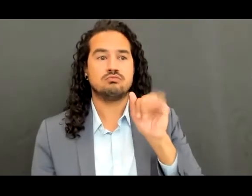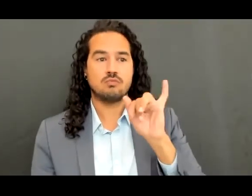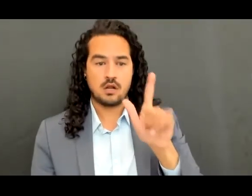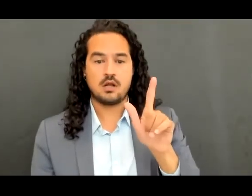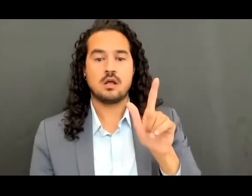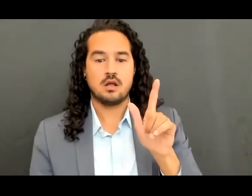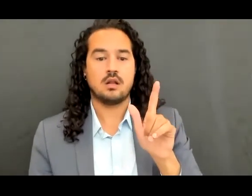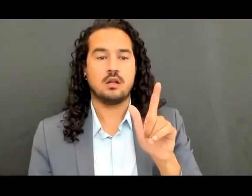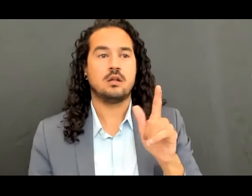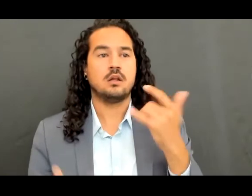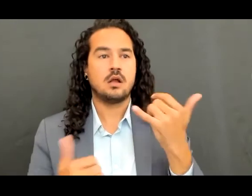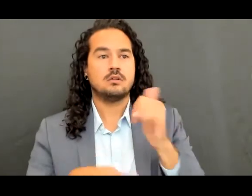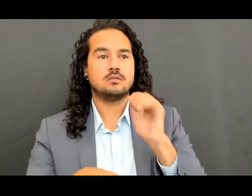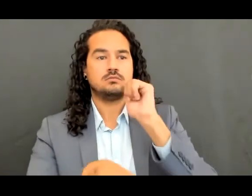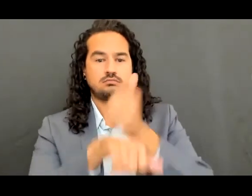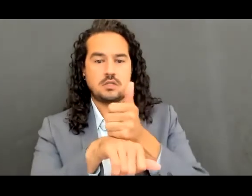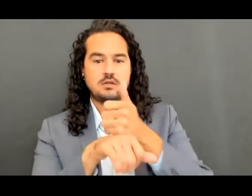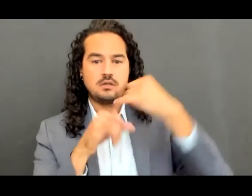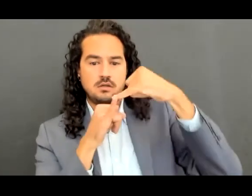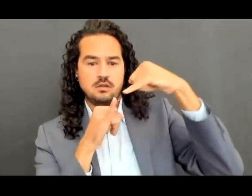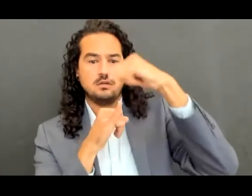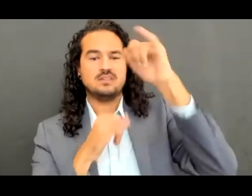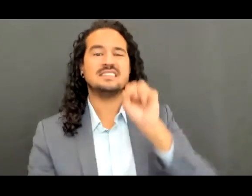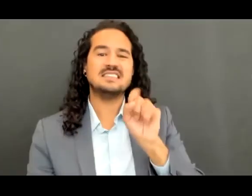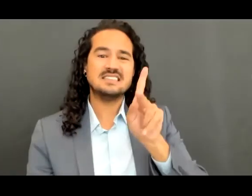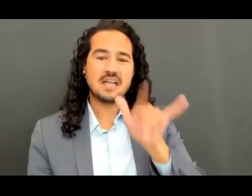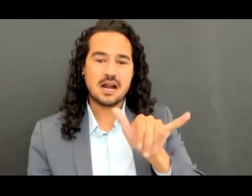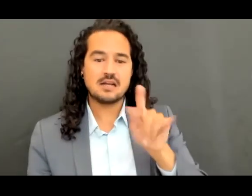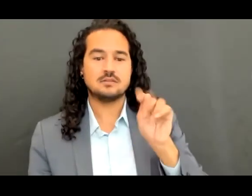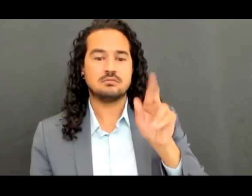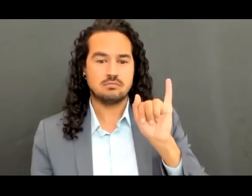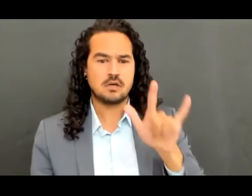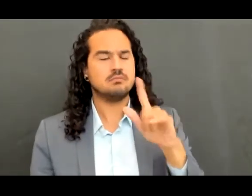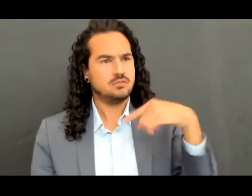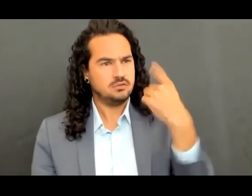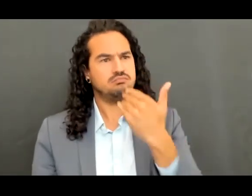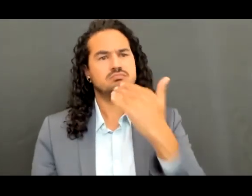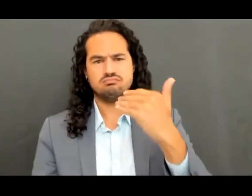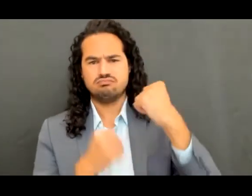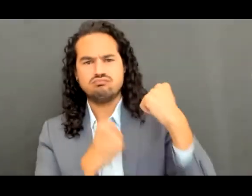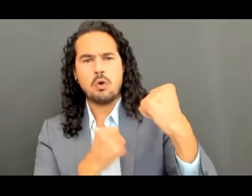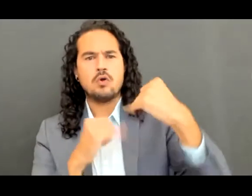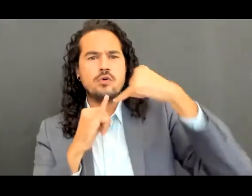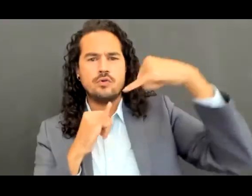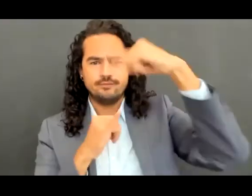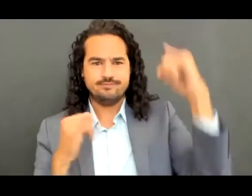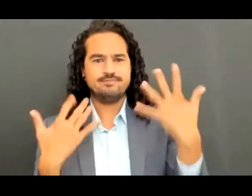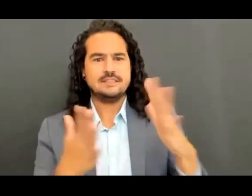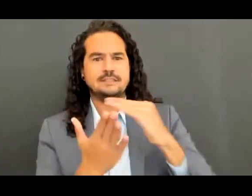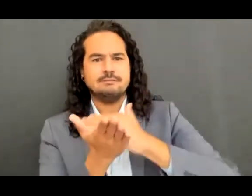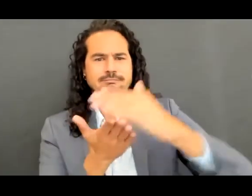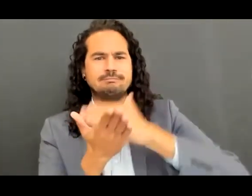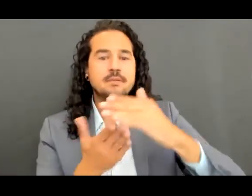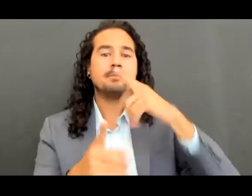Se está viendo muy seguro. Hemos tenido muy buena seguridad ahí. Tenemos los tractores haciendo la línea y nos sentimos